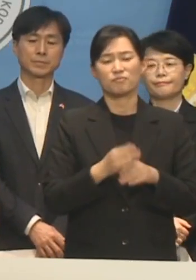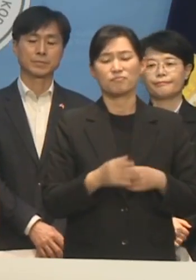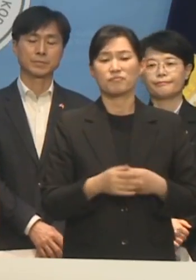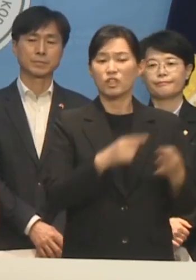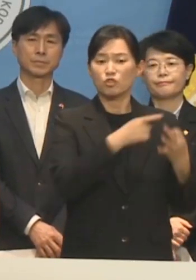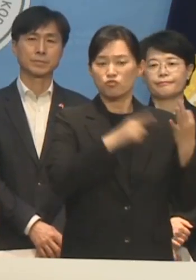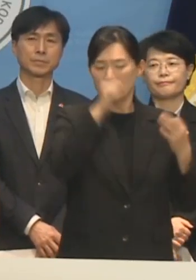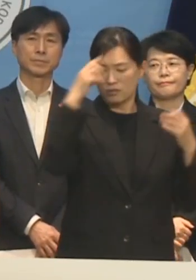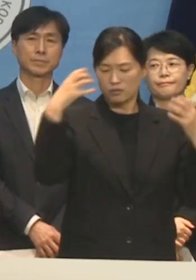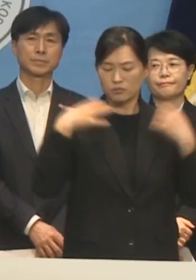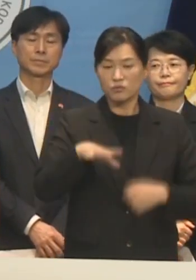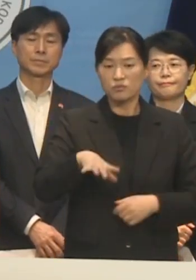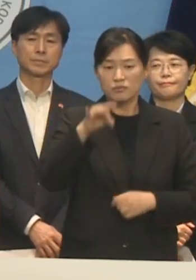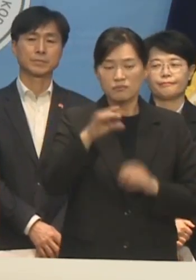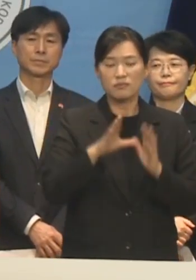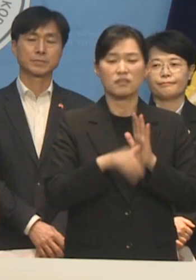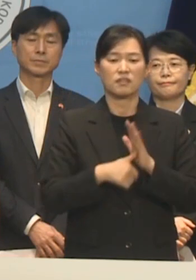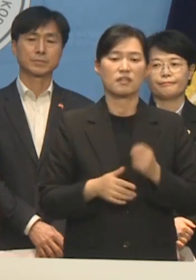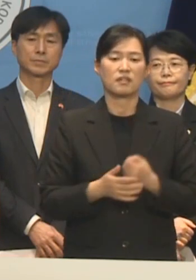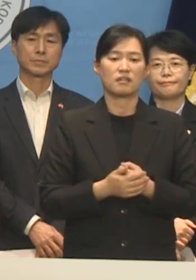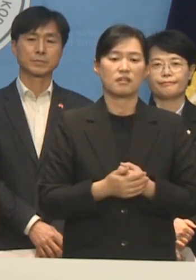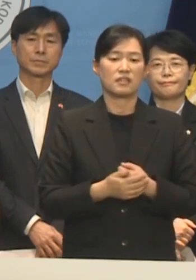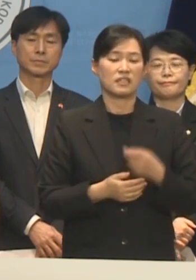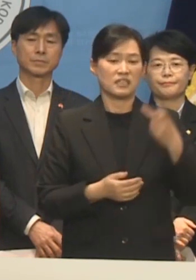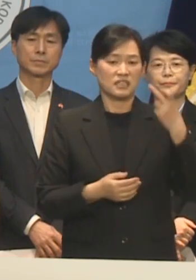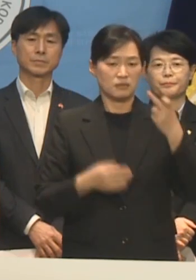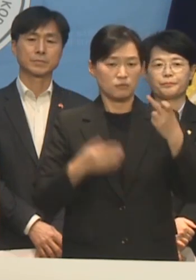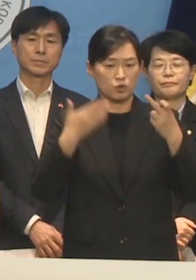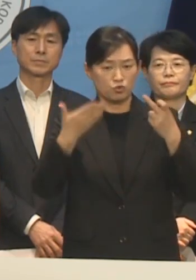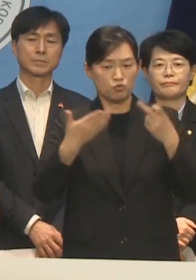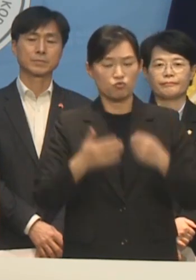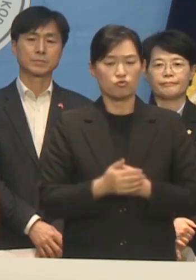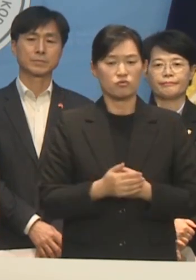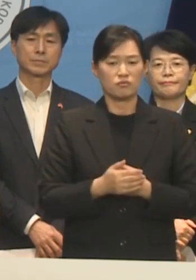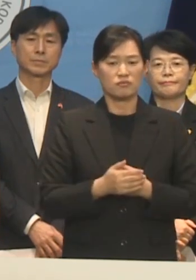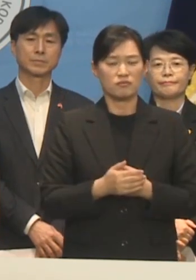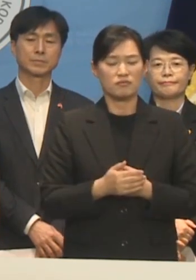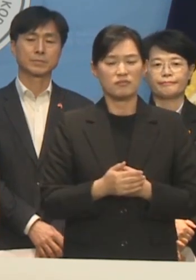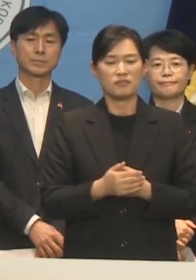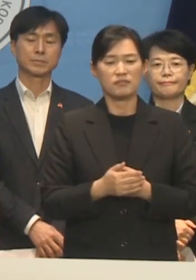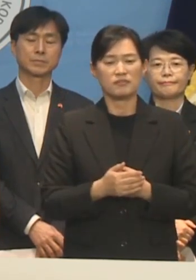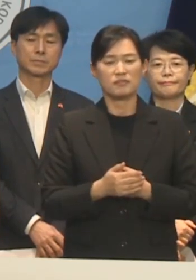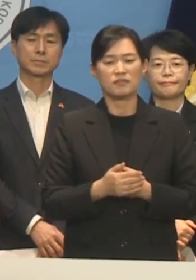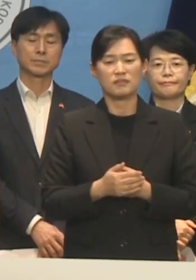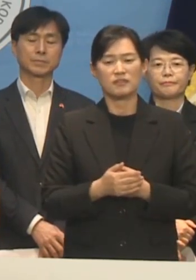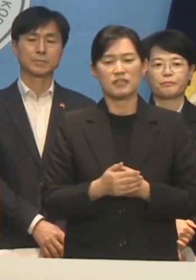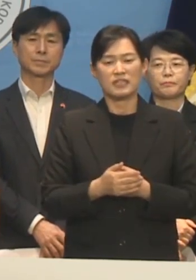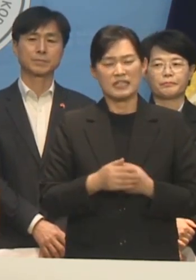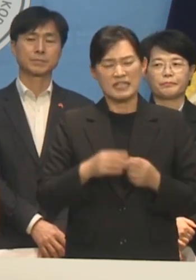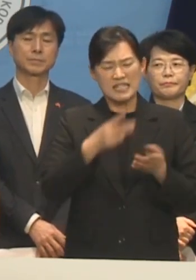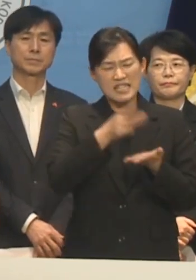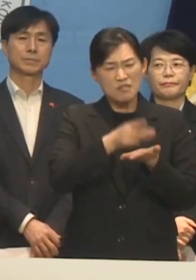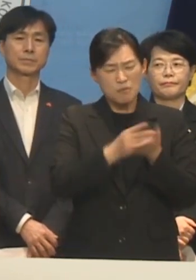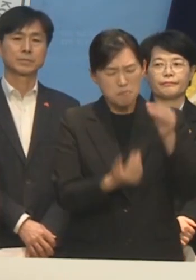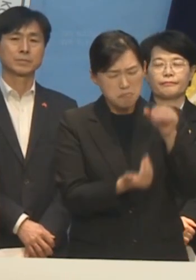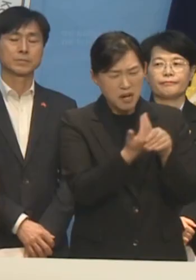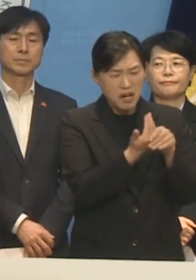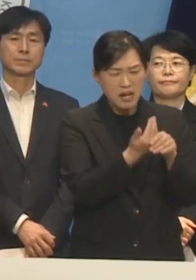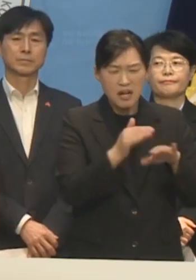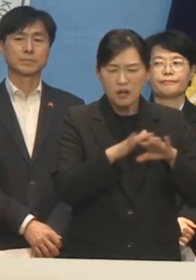윤석열 정권 초기에 12구 이태원 참사를 대응하는 모습을 보고